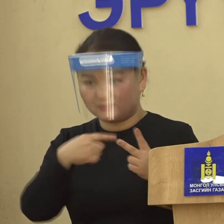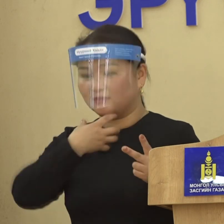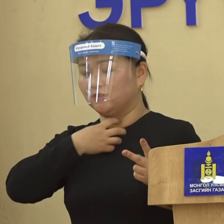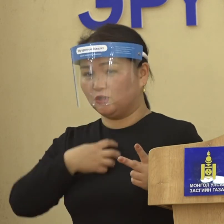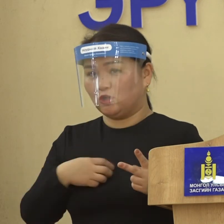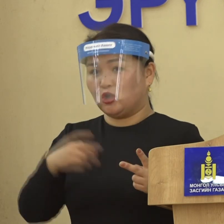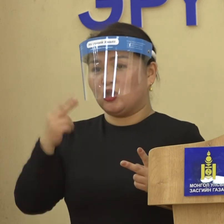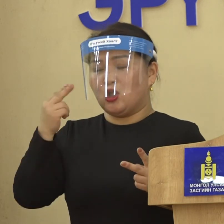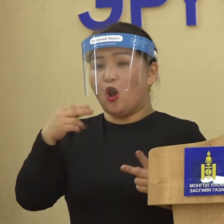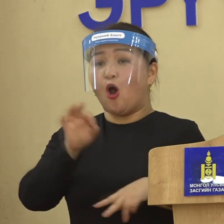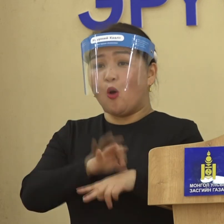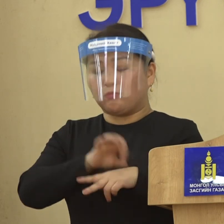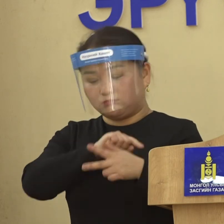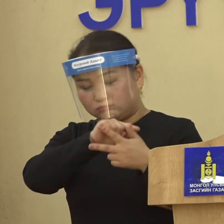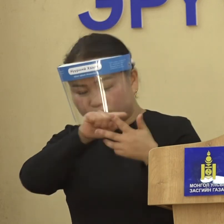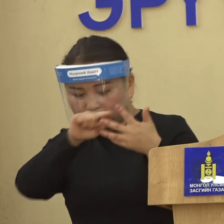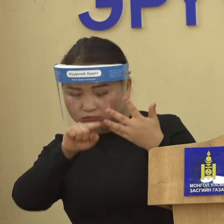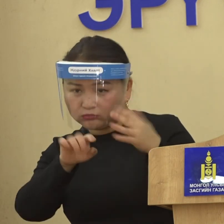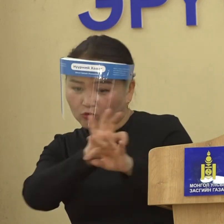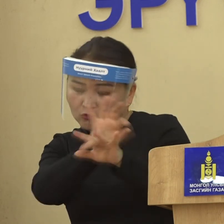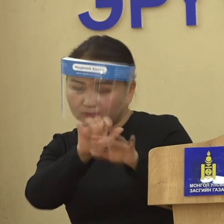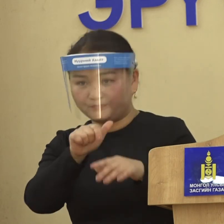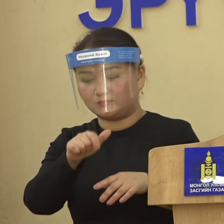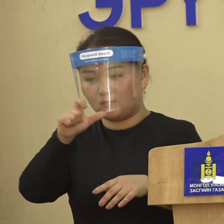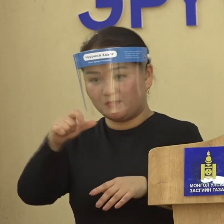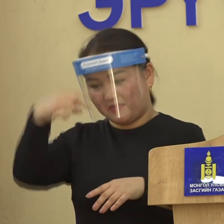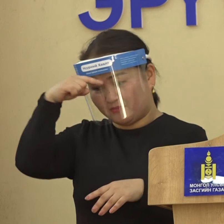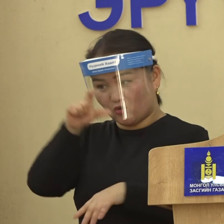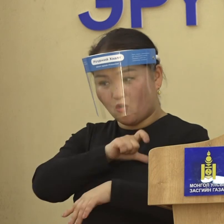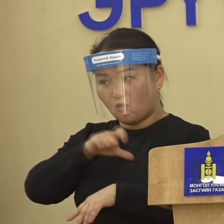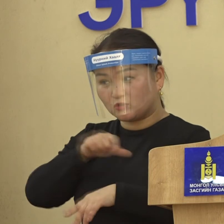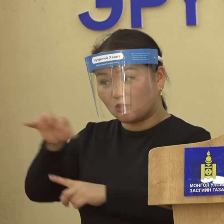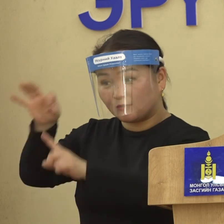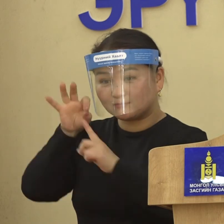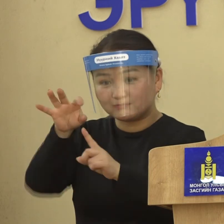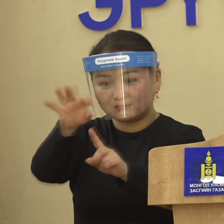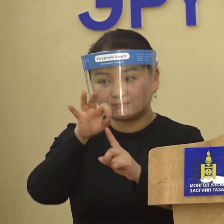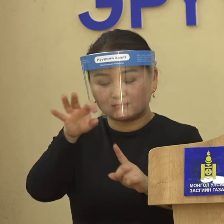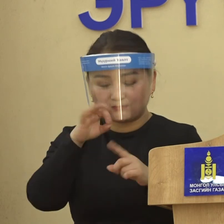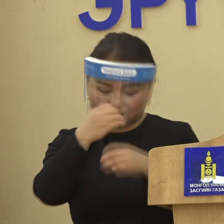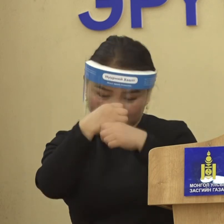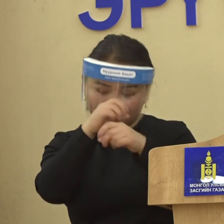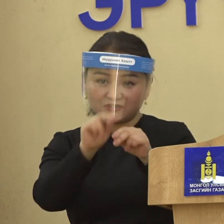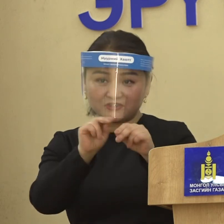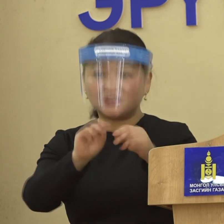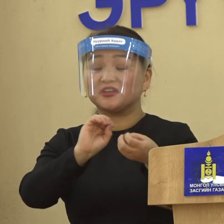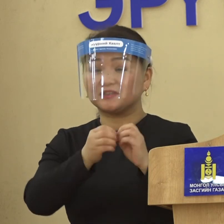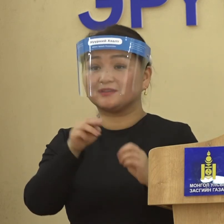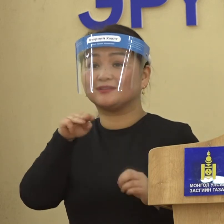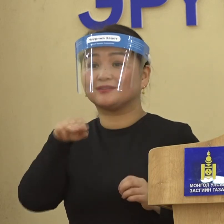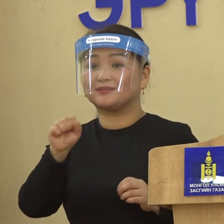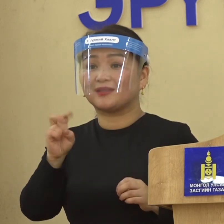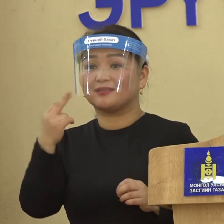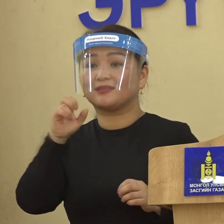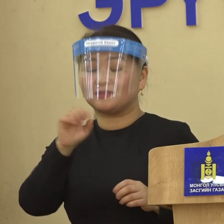манай эмчнэр өөрсдөө авч явуулдаг. За энэ маягаар авахд бол өдөртөө нэг одоо 20-30 зарим үе